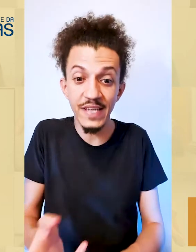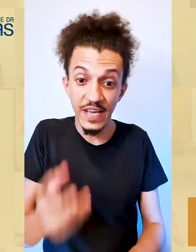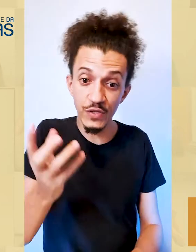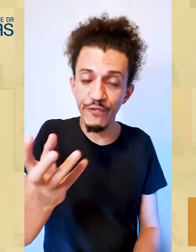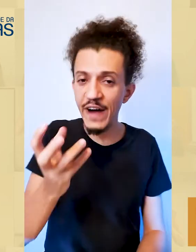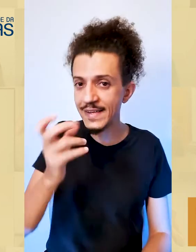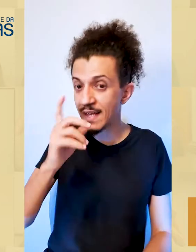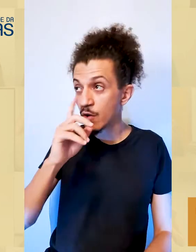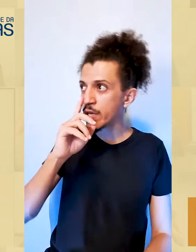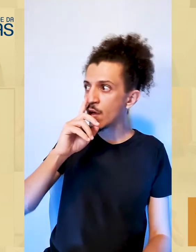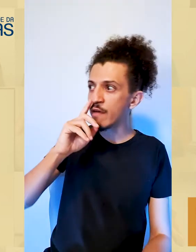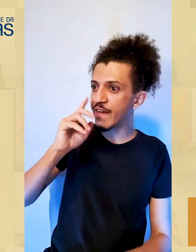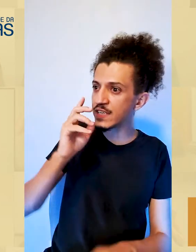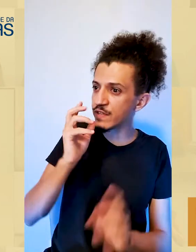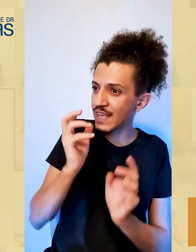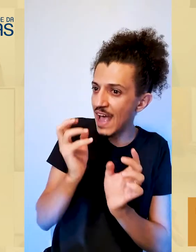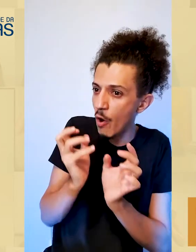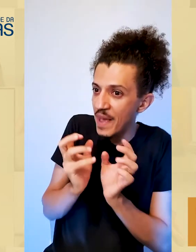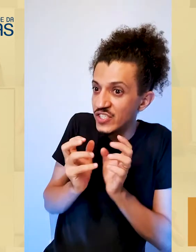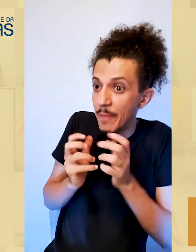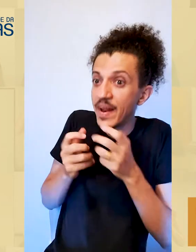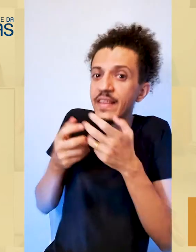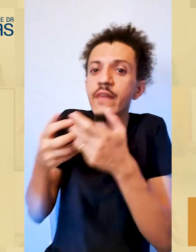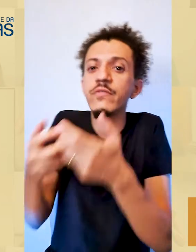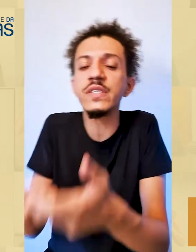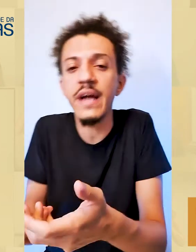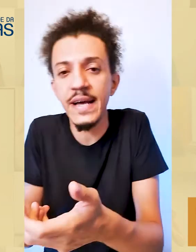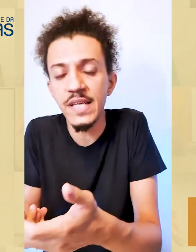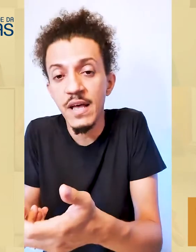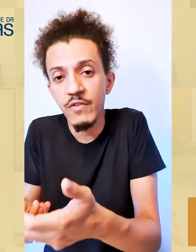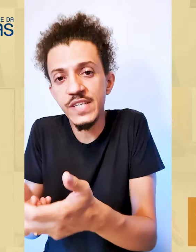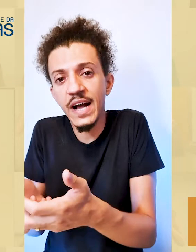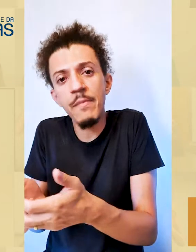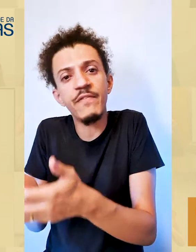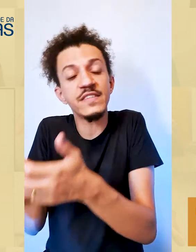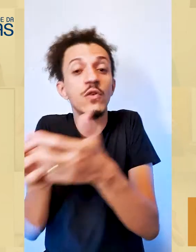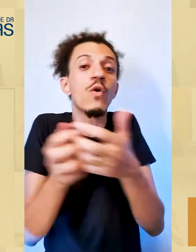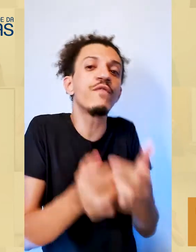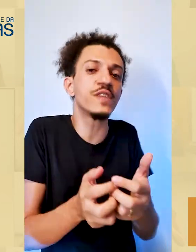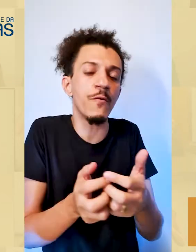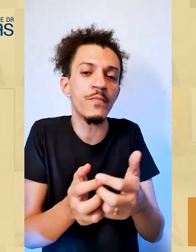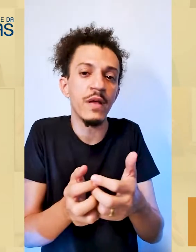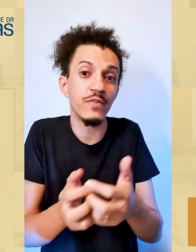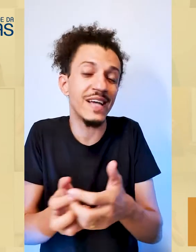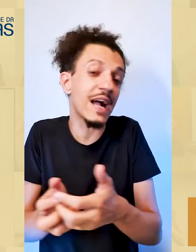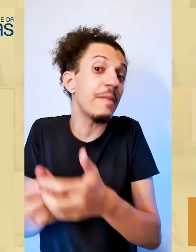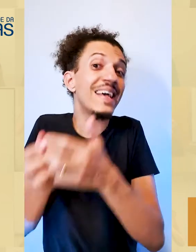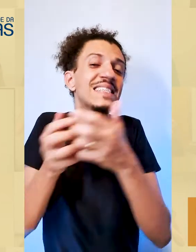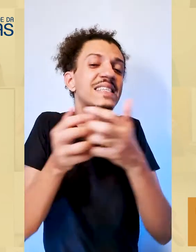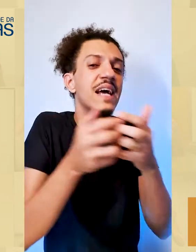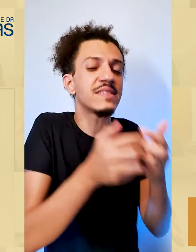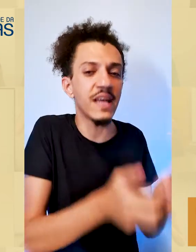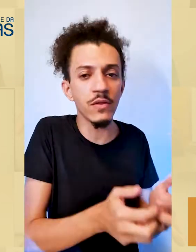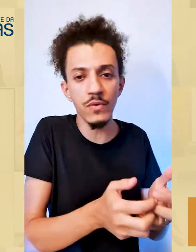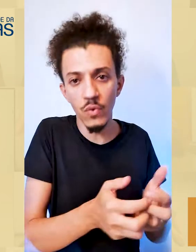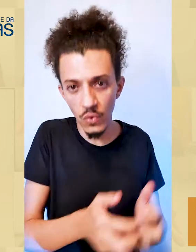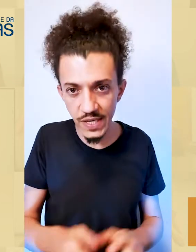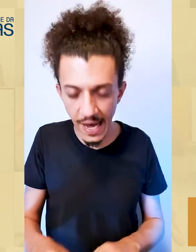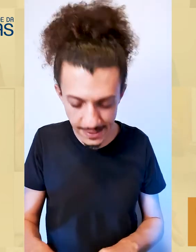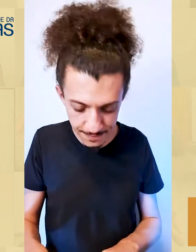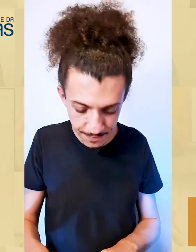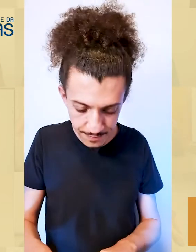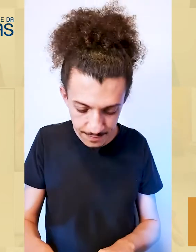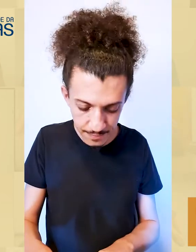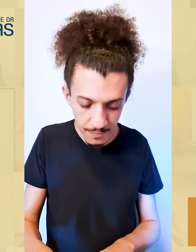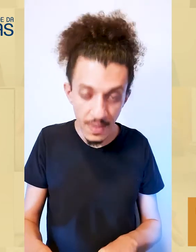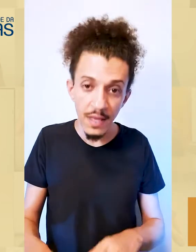português, isso faz com que ao invés de você realmente aprender os sinais, você acabe fazendo confusão, você acaba esquecendo os